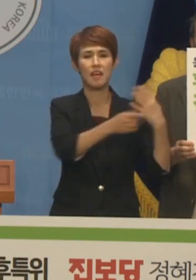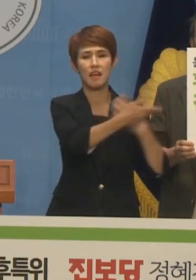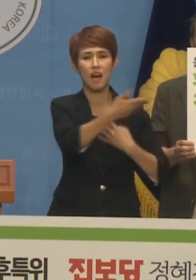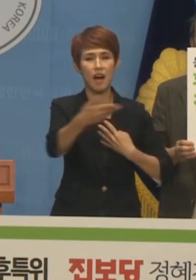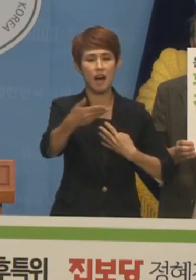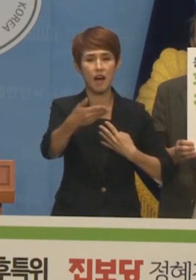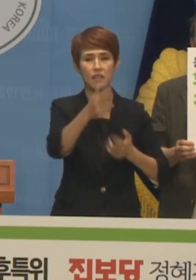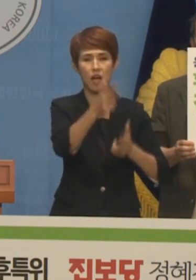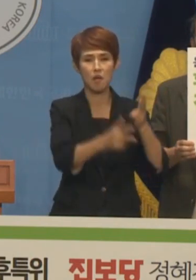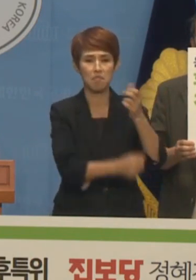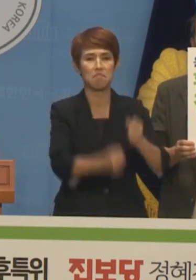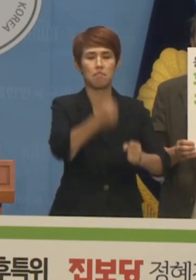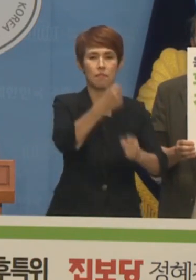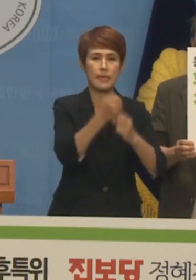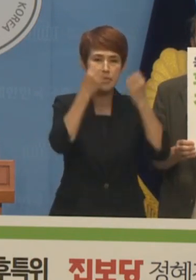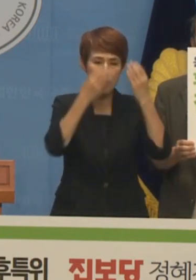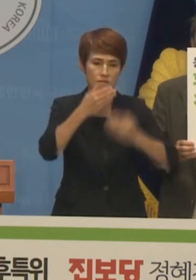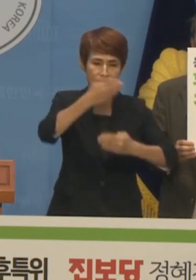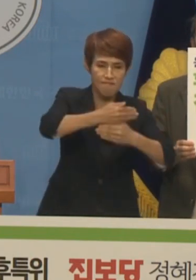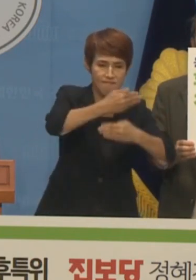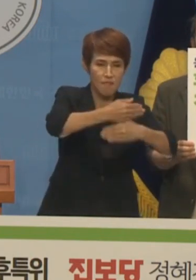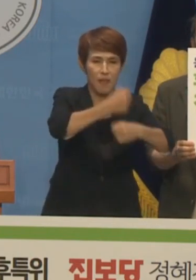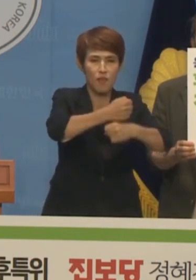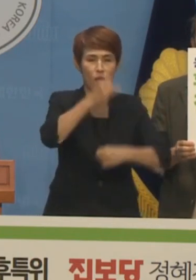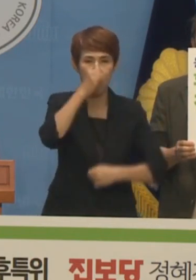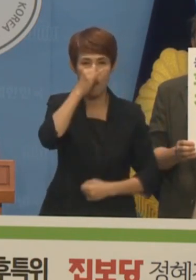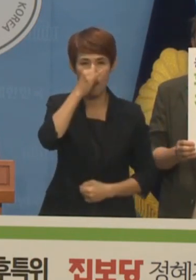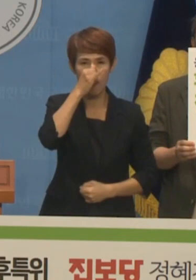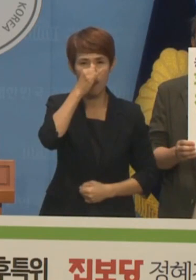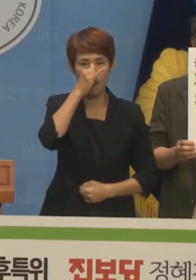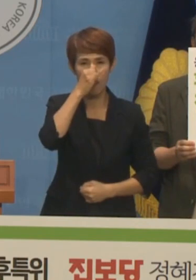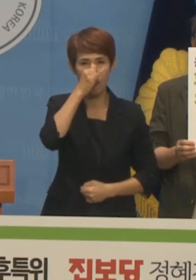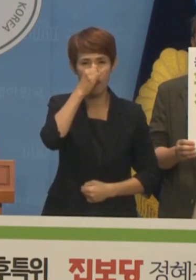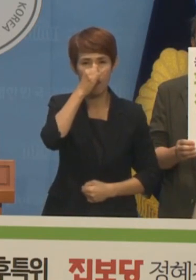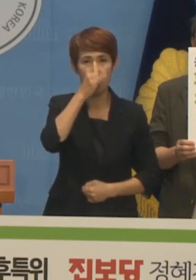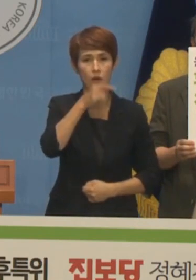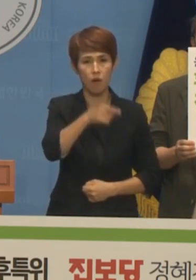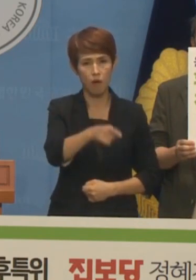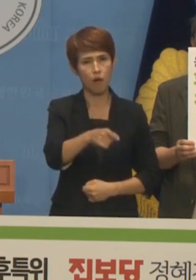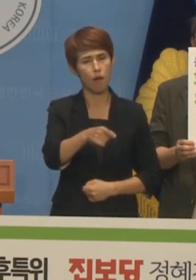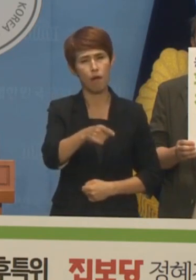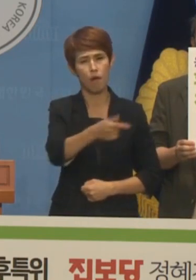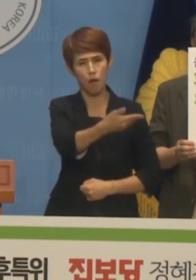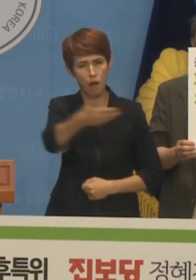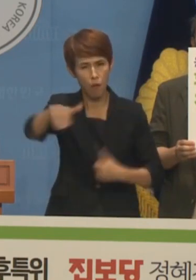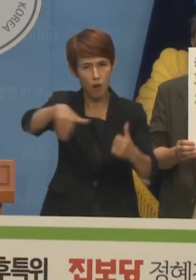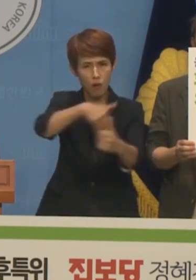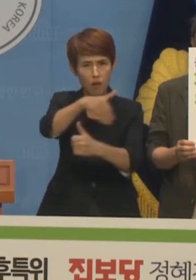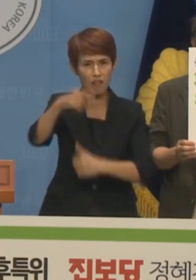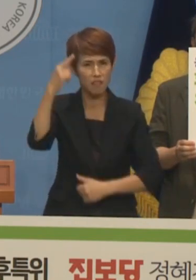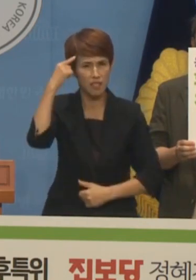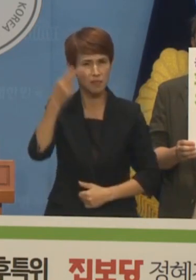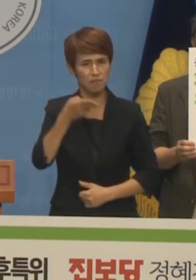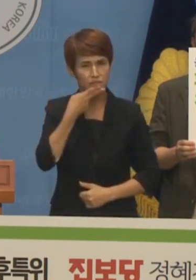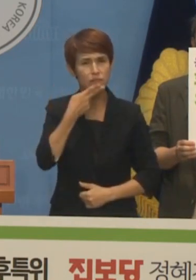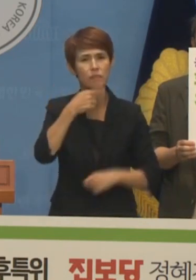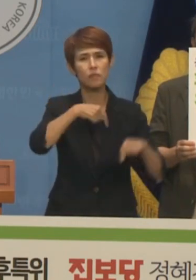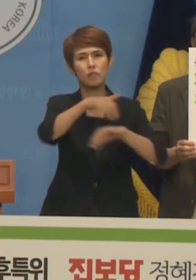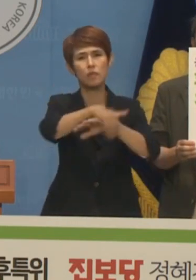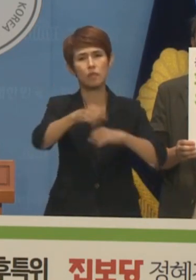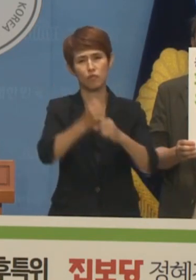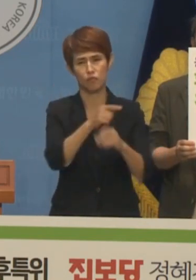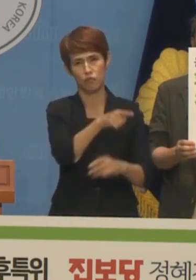오히려 신규로 댐을 지으려 하며 준설을 강조하는 등 전혀 하천 환경을 고려하지 않는 정책을 펼치고